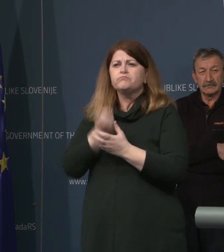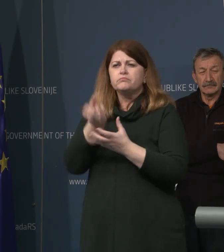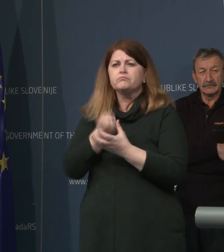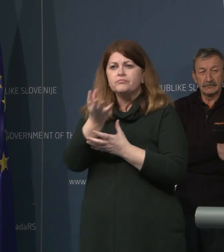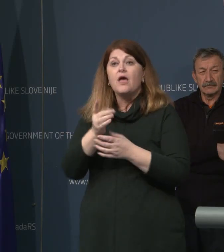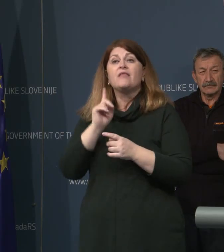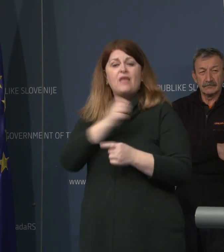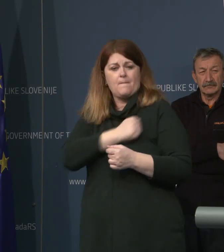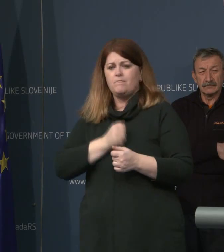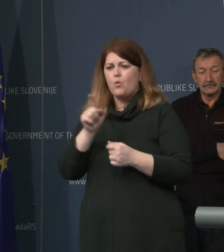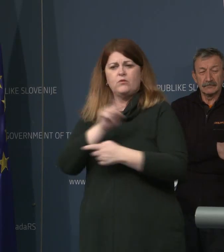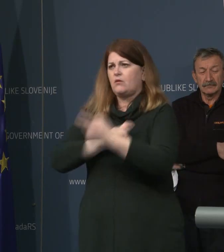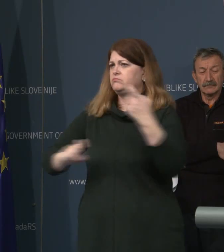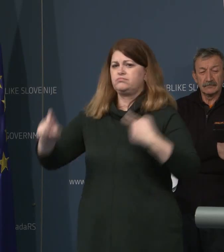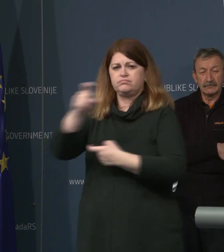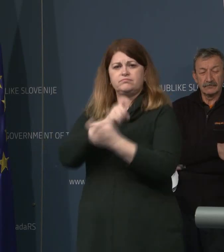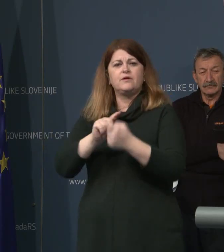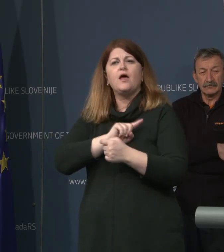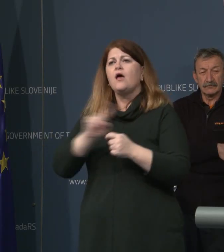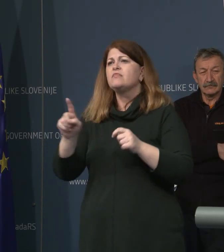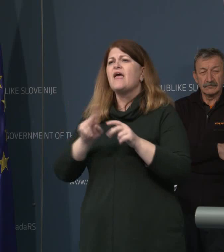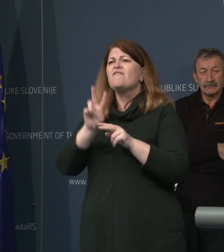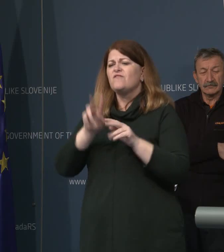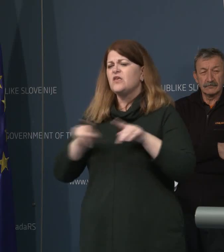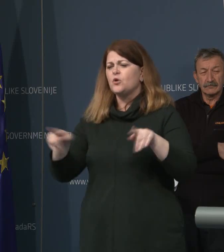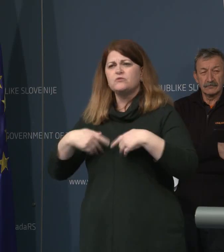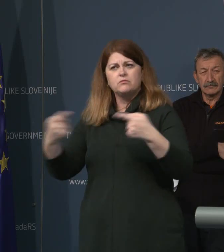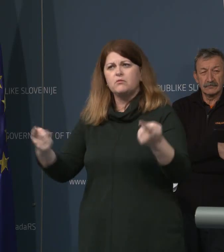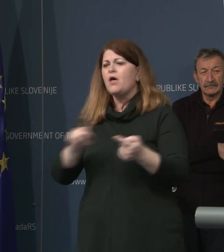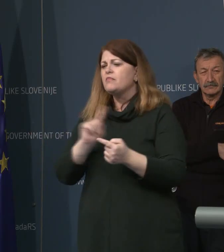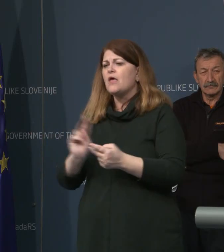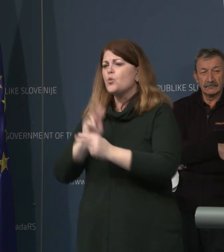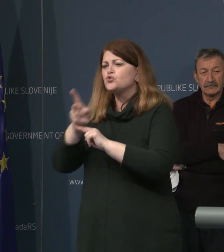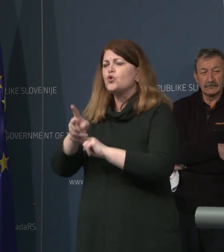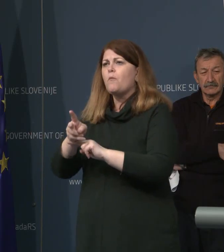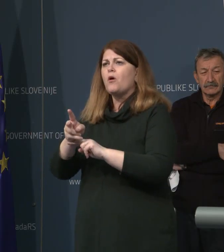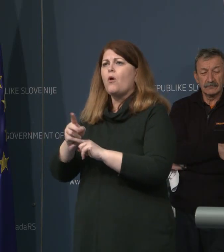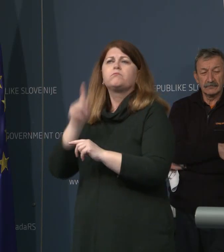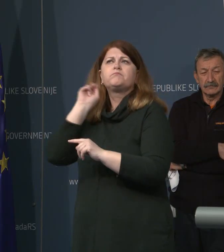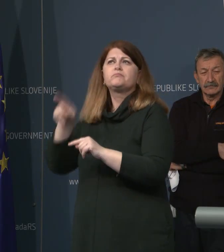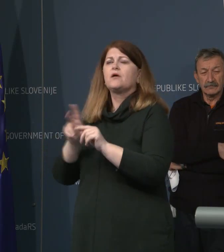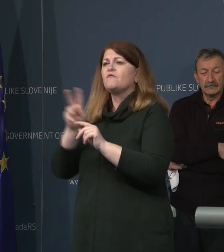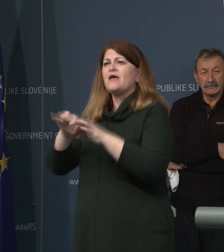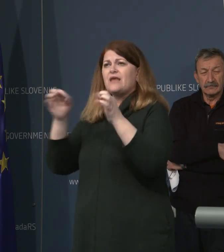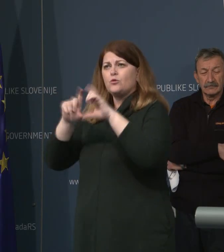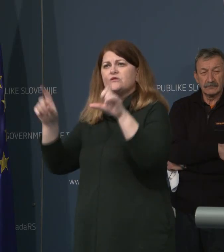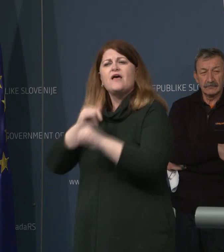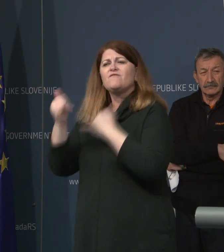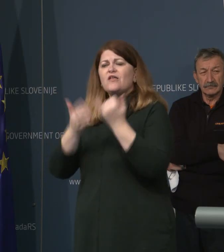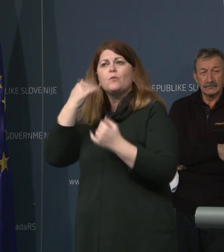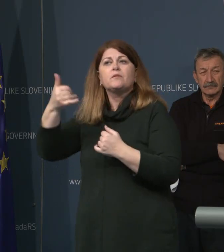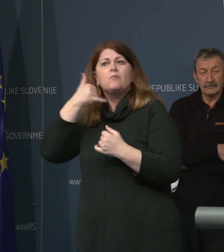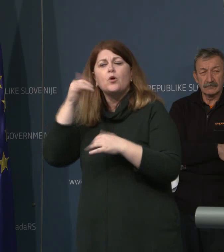bolni ne hodijo okoli, naj ne trosijo virusov, naj ne vstopajo nenadzorovano v javne ustanove, naj vedno prej